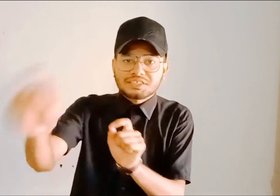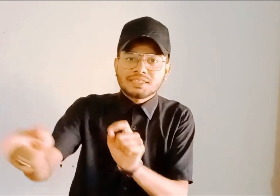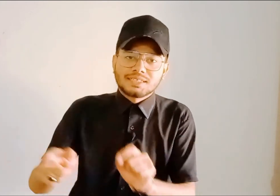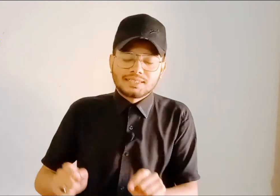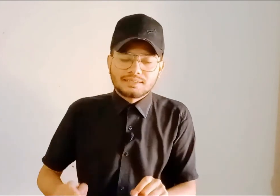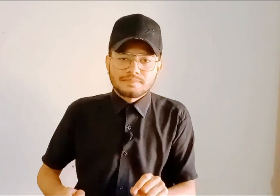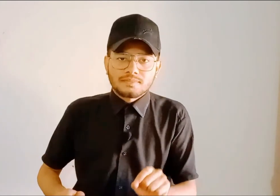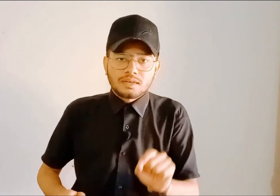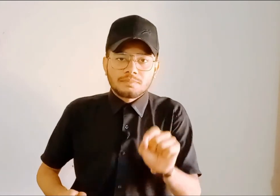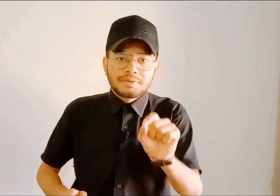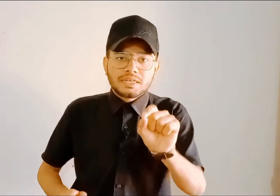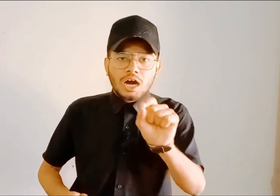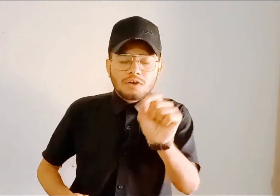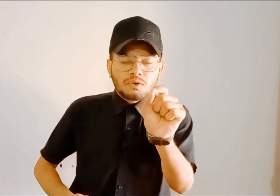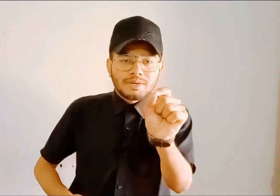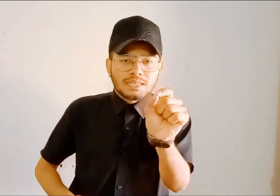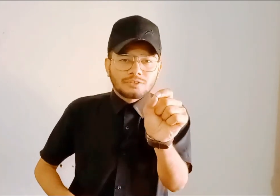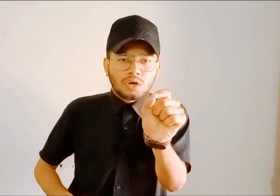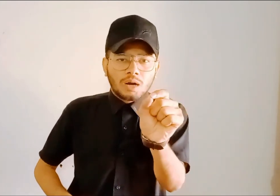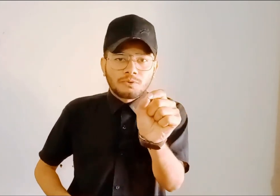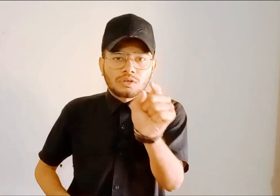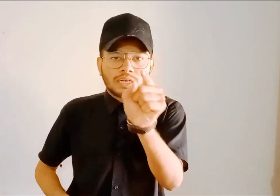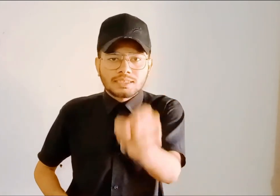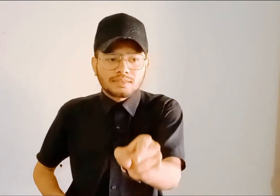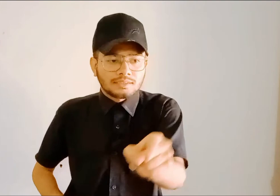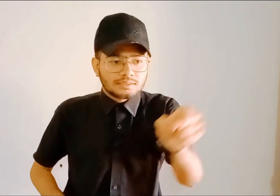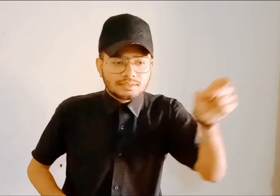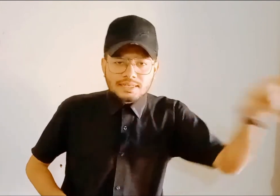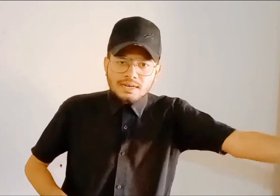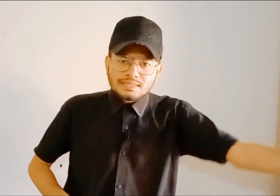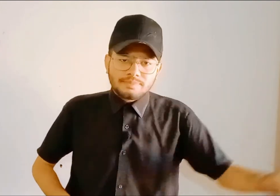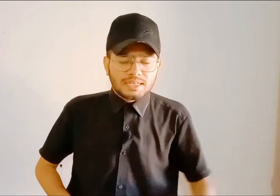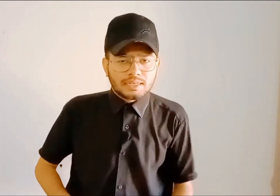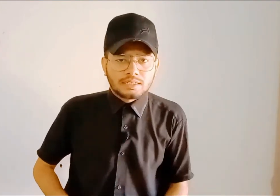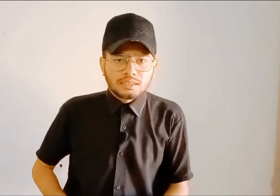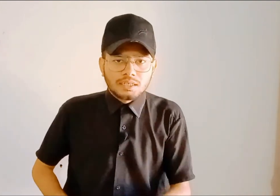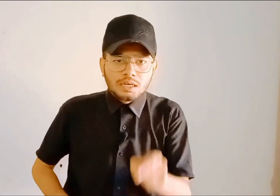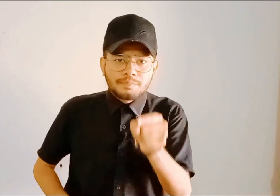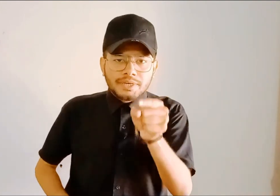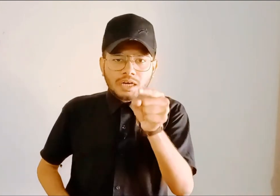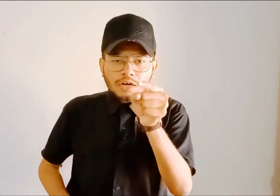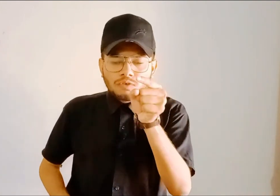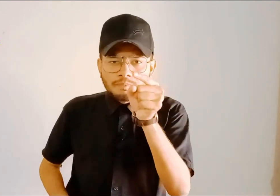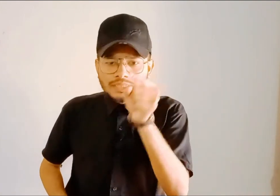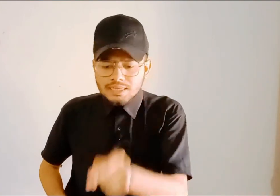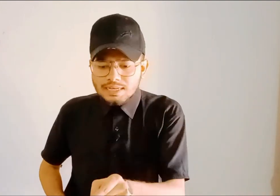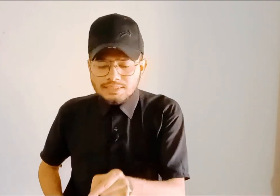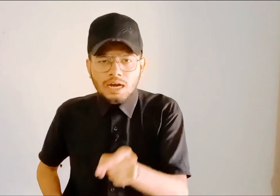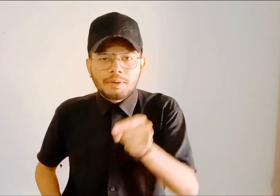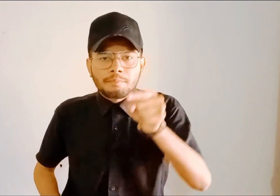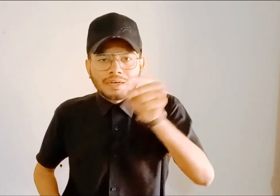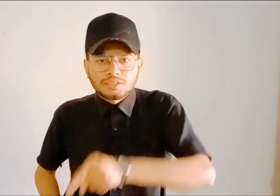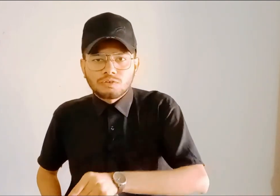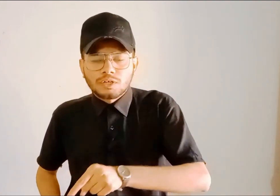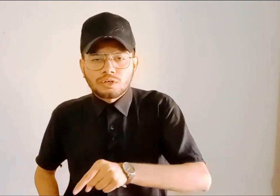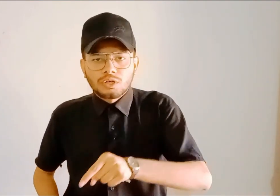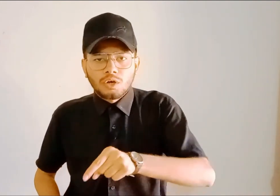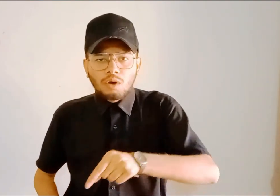प्रशिक्षण देंगे फिर हर वह बंद है जो आपको गलत रास्ते सही रास्ते में लें वीर हर वह बंद है जहां पर फांसी हुए